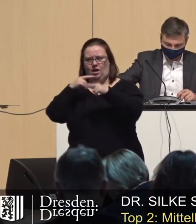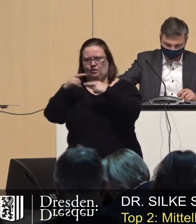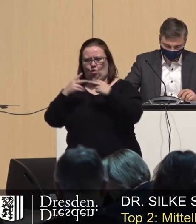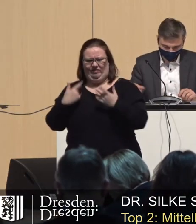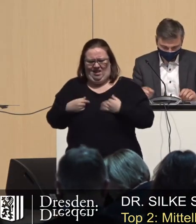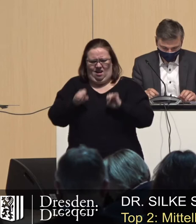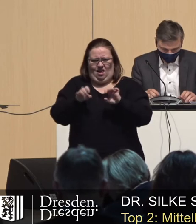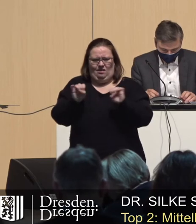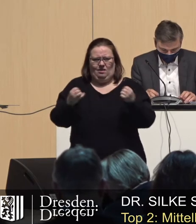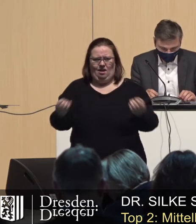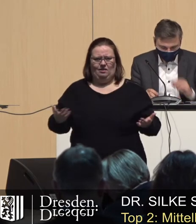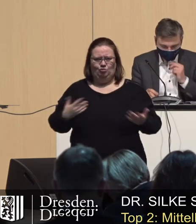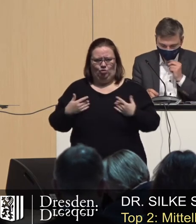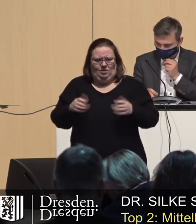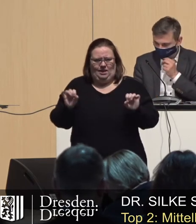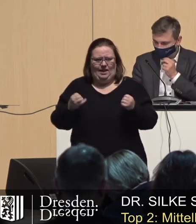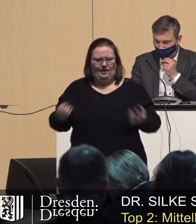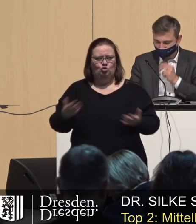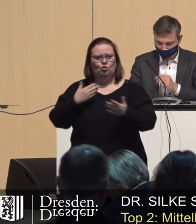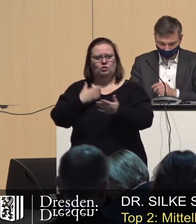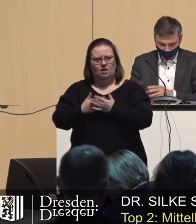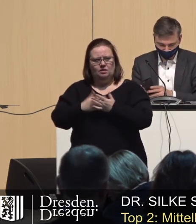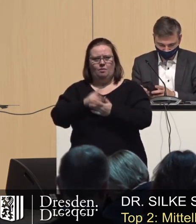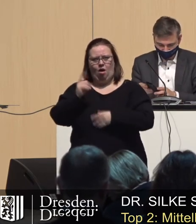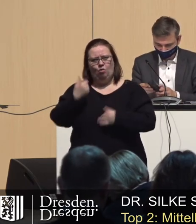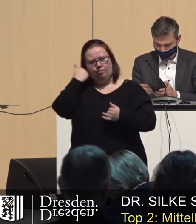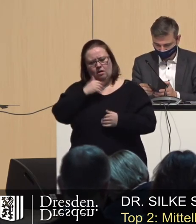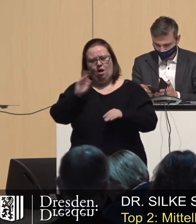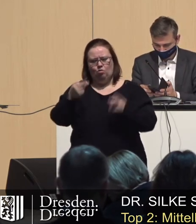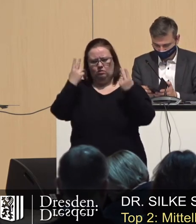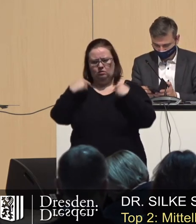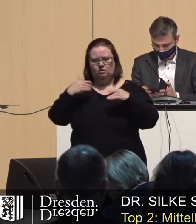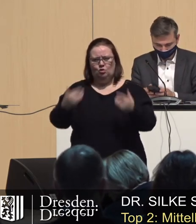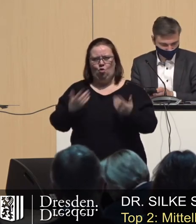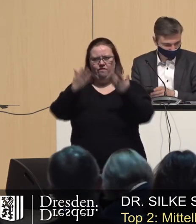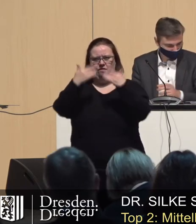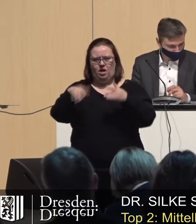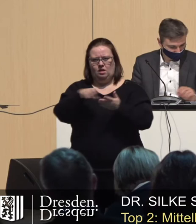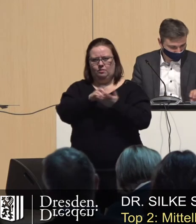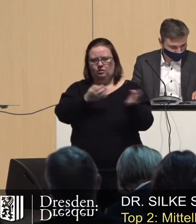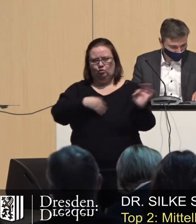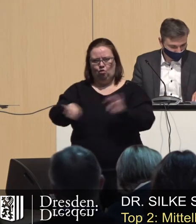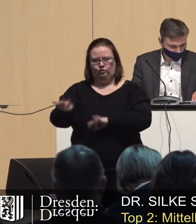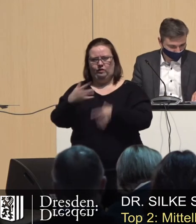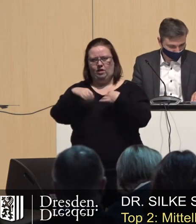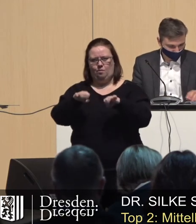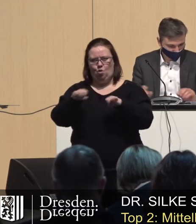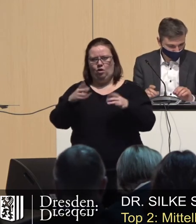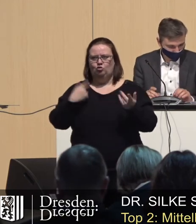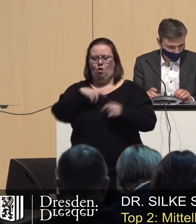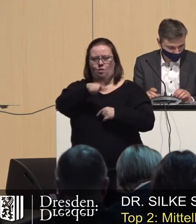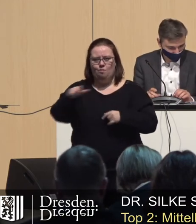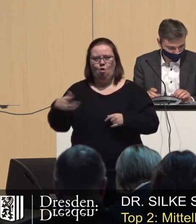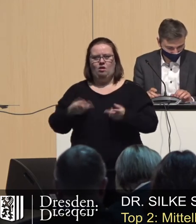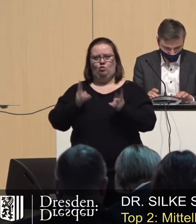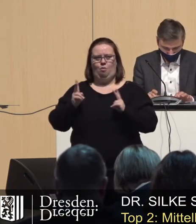Das können Sie einfach keinem mehr vermitteln. Und deshalb tragen Sie doch wenigstens dazu bei, dass wir die Weihnachtsmärkte in diesem Jahr möglich machen und den Bürgern ein